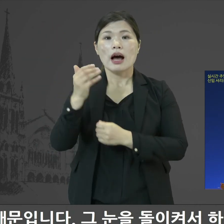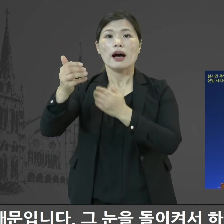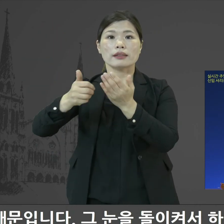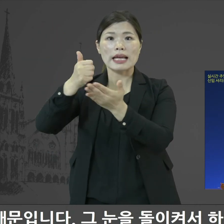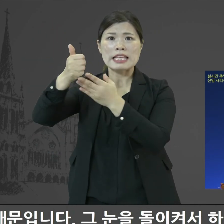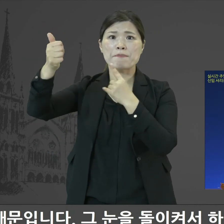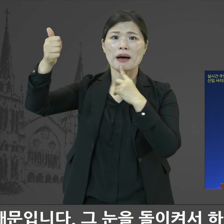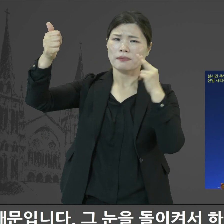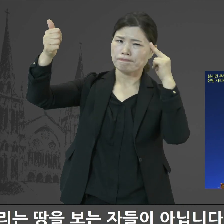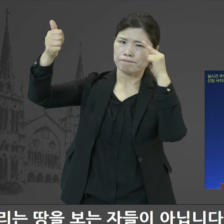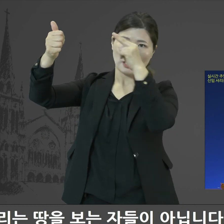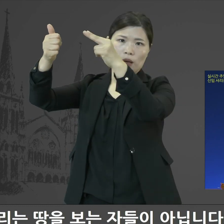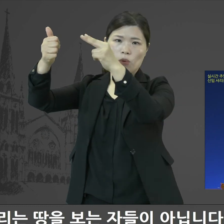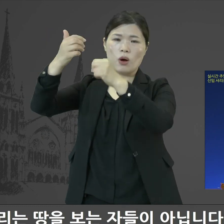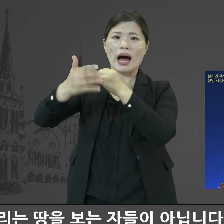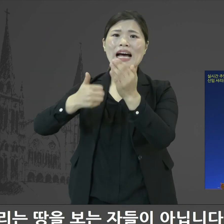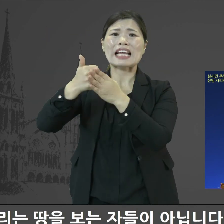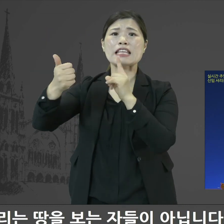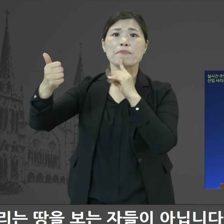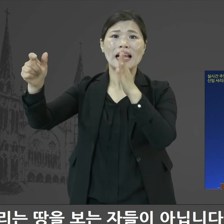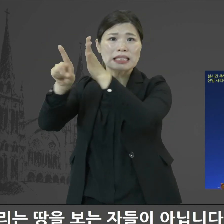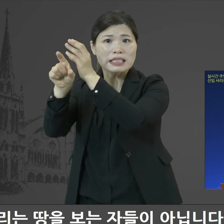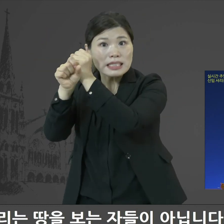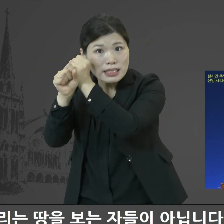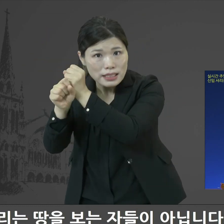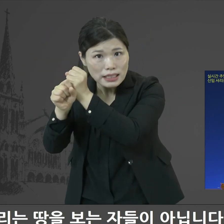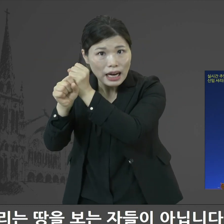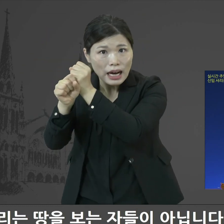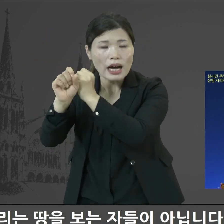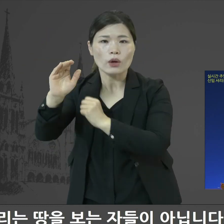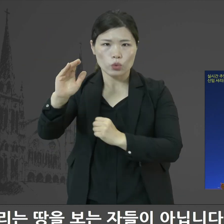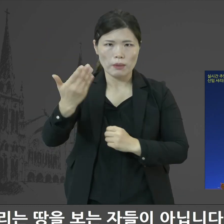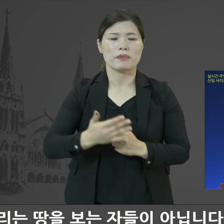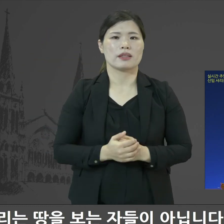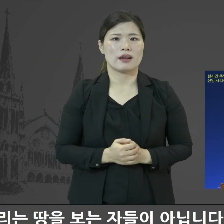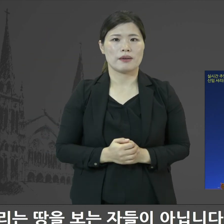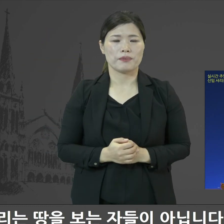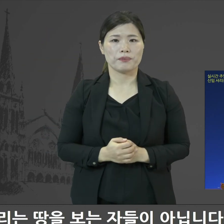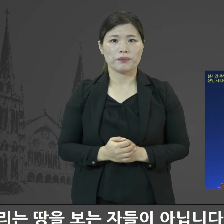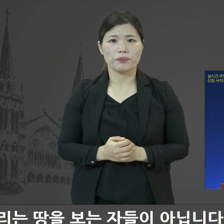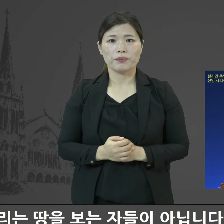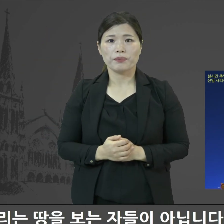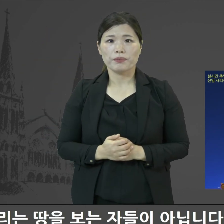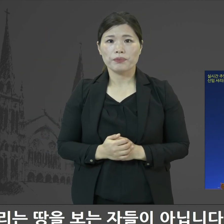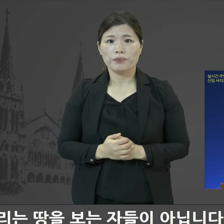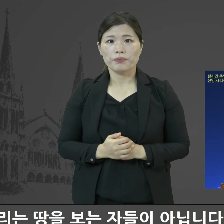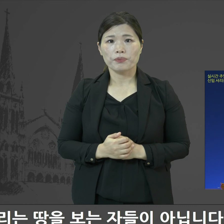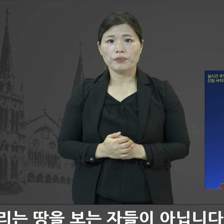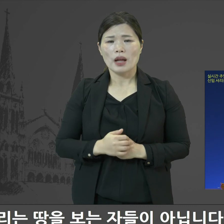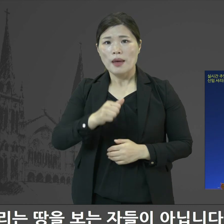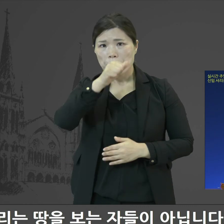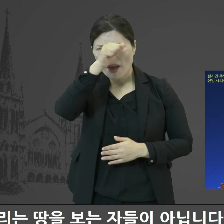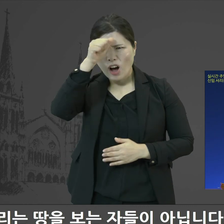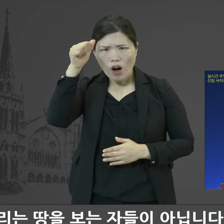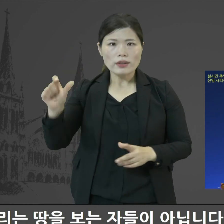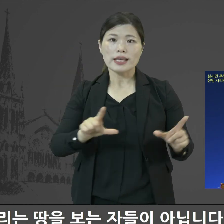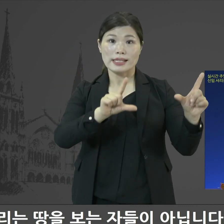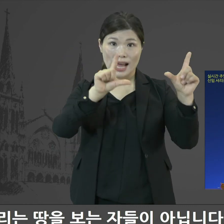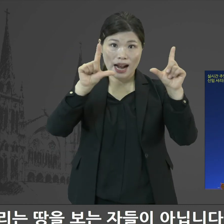하나님 바라보며 하나님 의지하며 살아가는 존재이기 때문이죠. 우리 바라기는 평생을